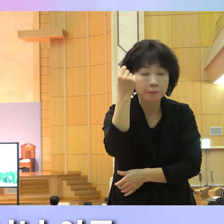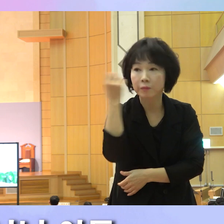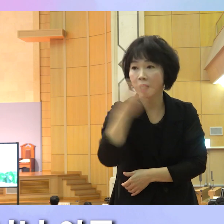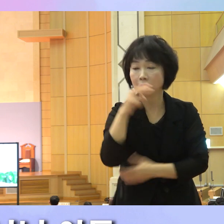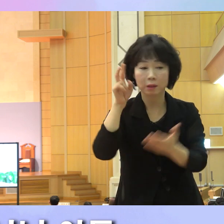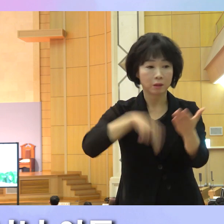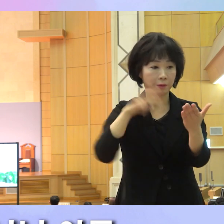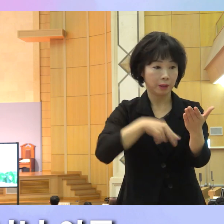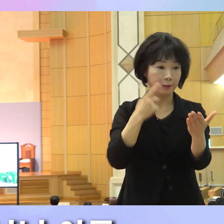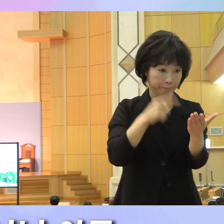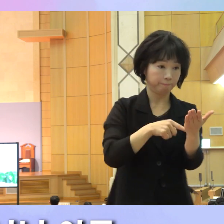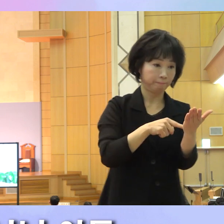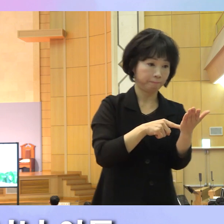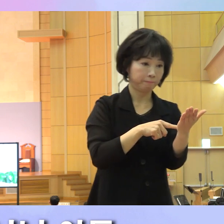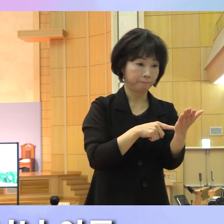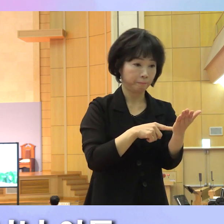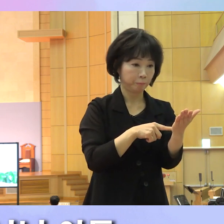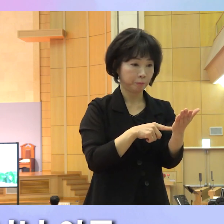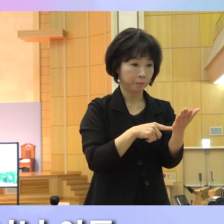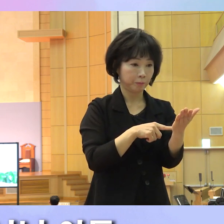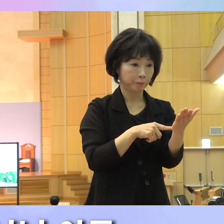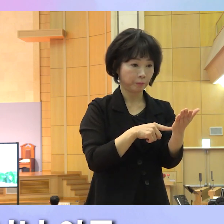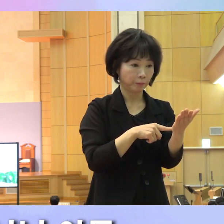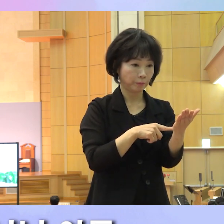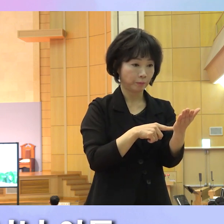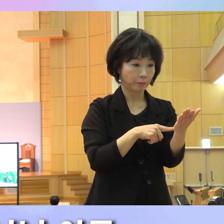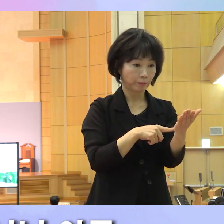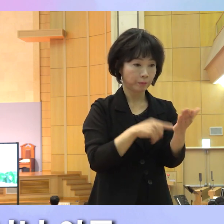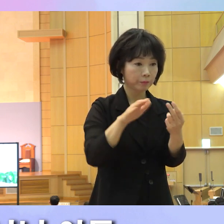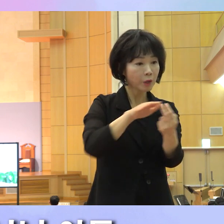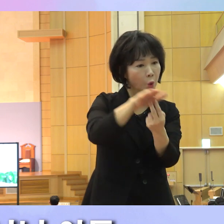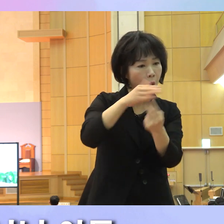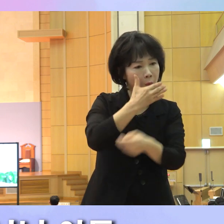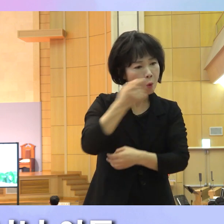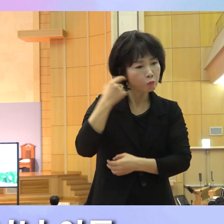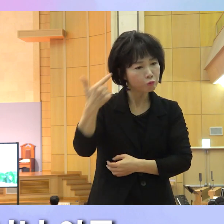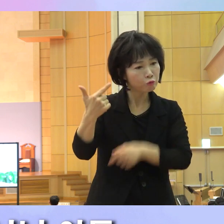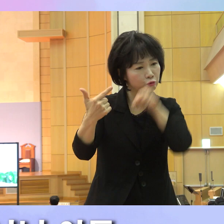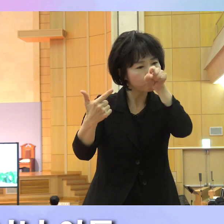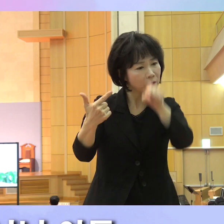61절부터 보겠습니다. 6장, 요한복음 6장